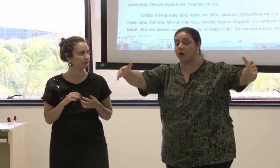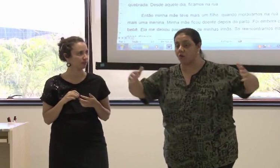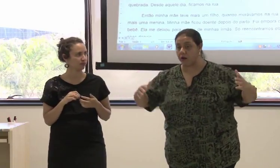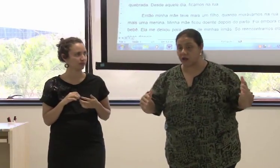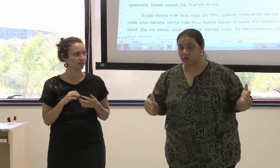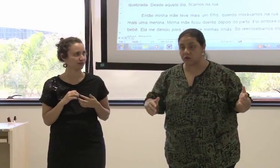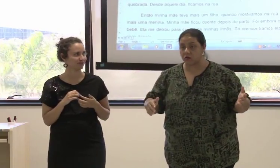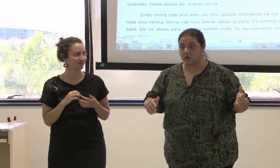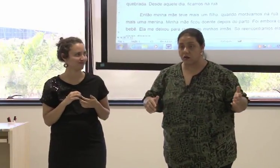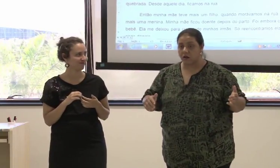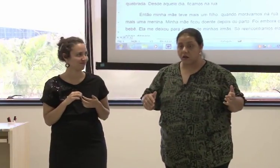com o braço.